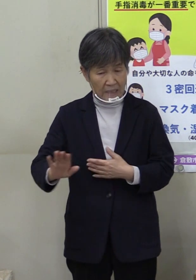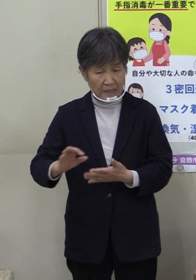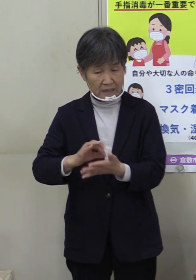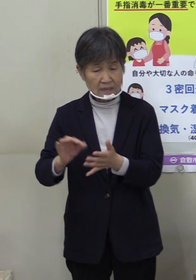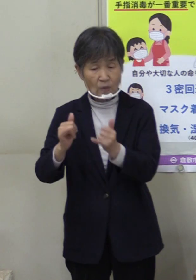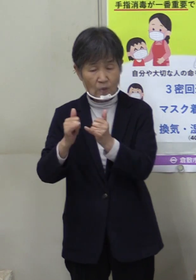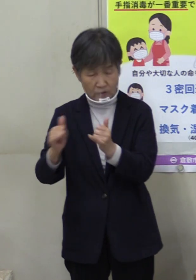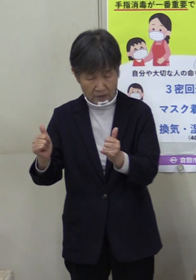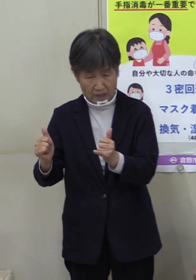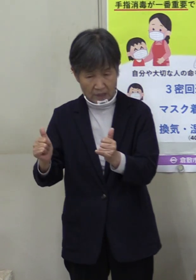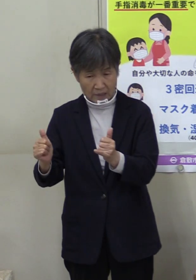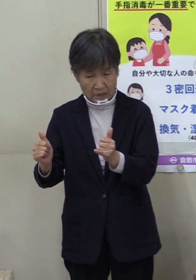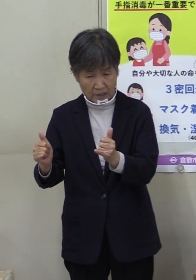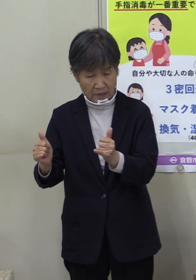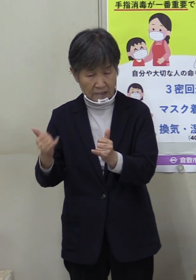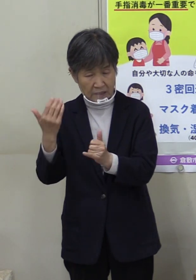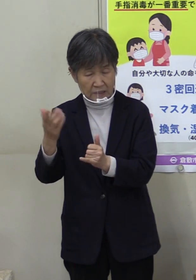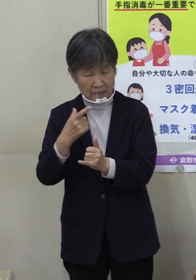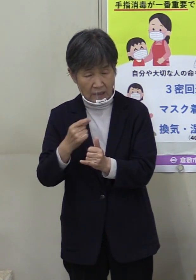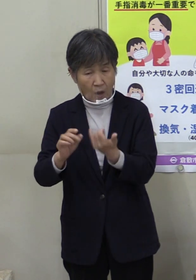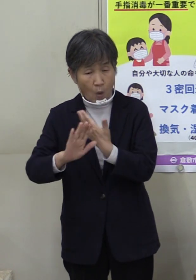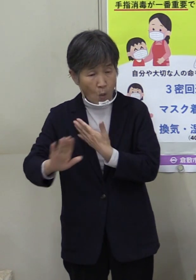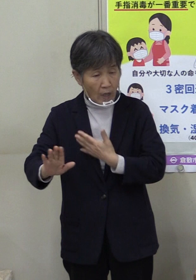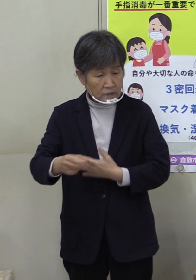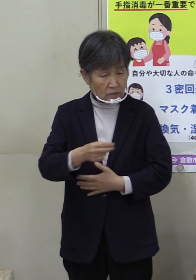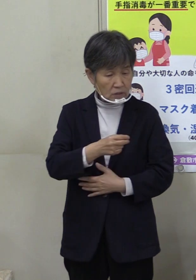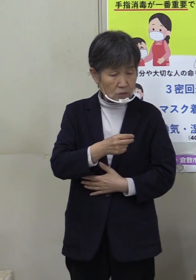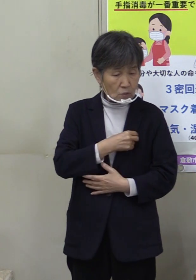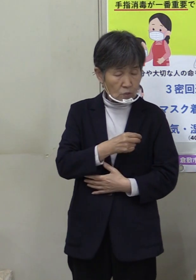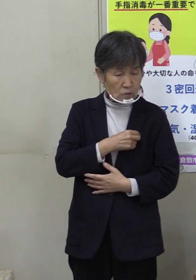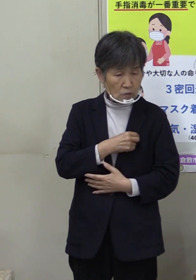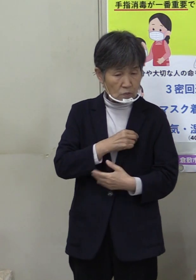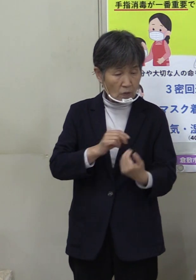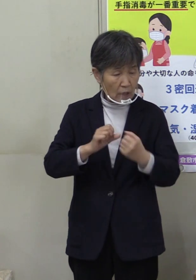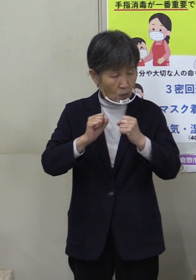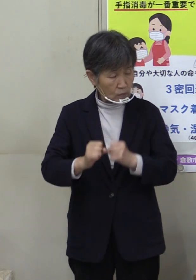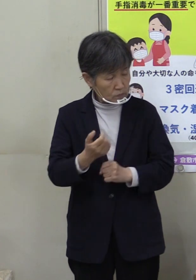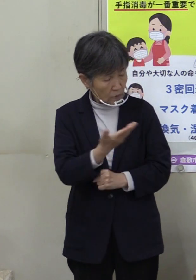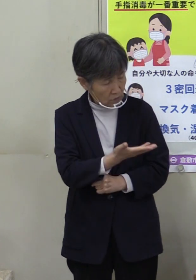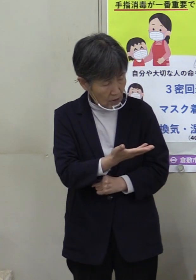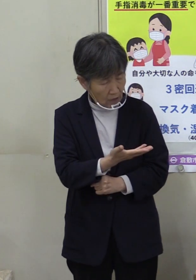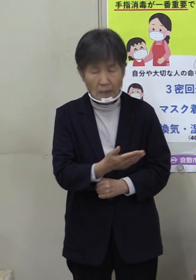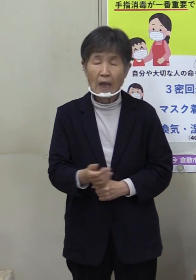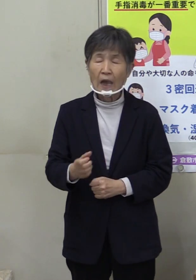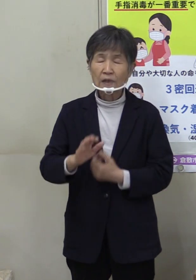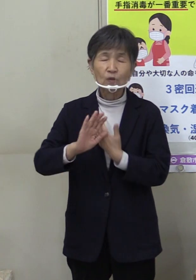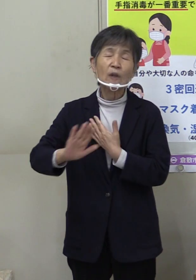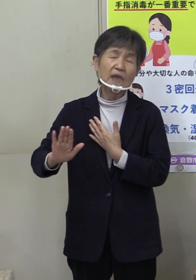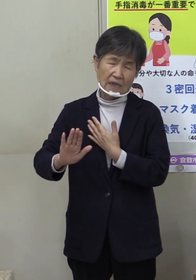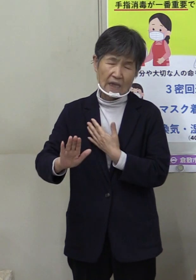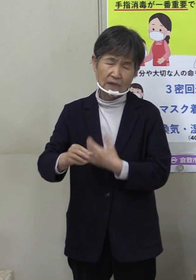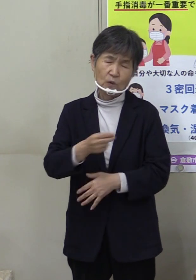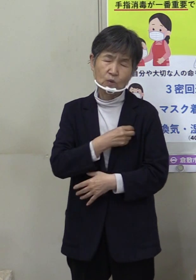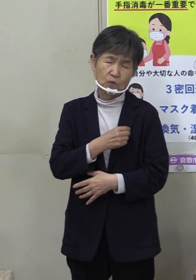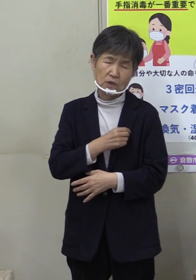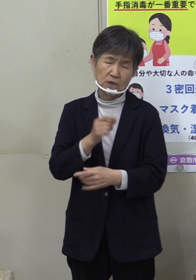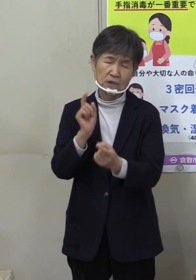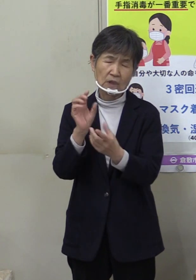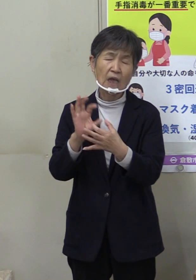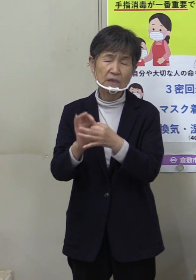用客の方にも伺ったんですが、このお店には他には従業員の方はいらっしゃるんですか？ これ以外の従業員の方に関しましても、検査を実施しております